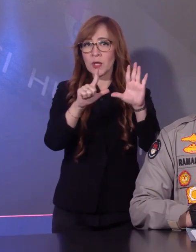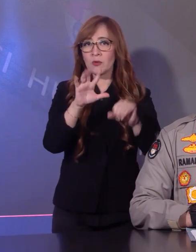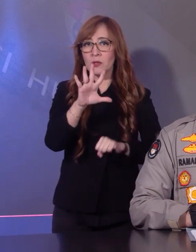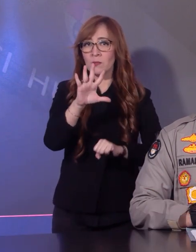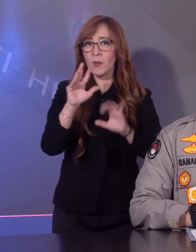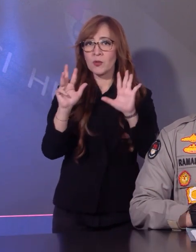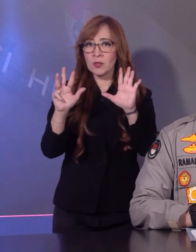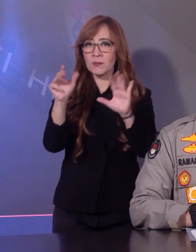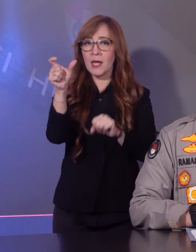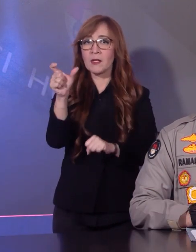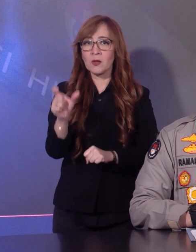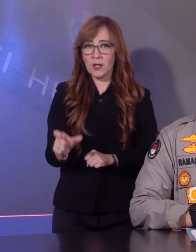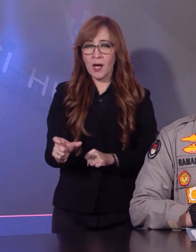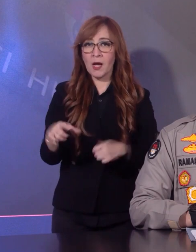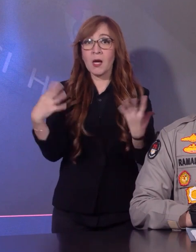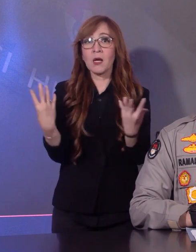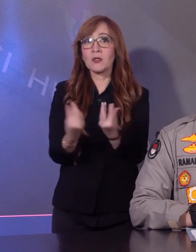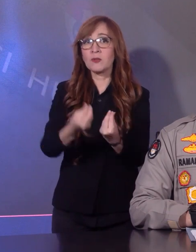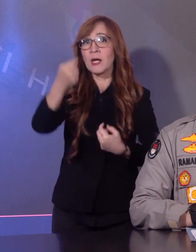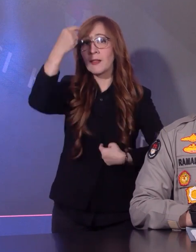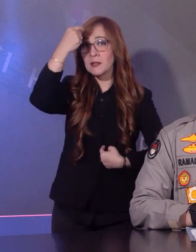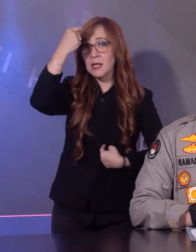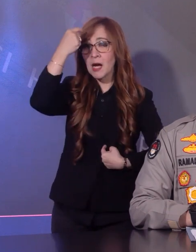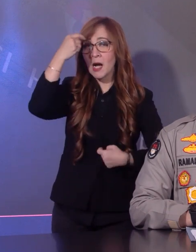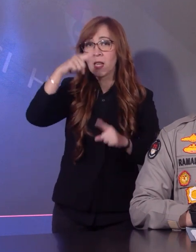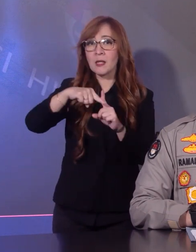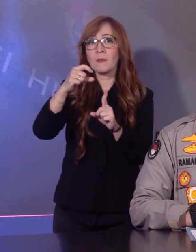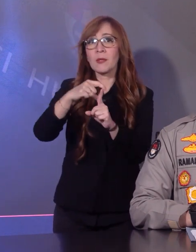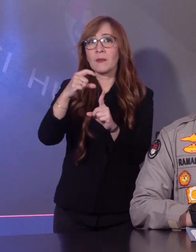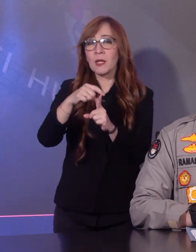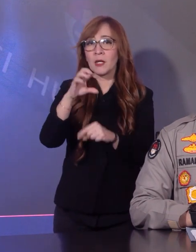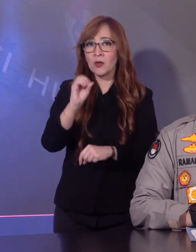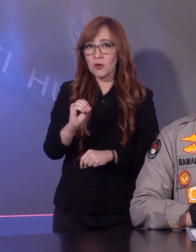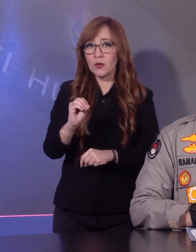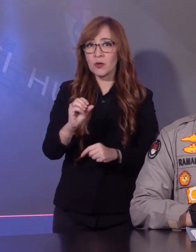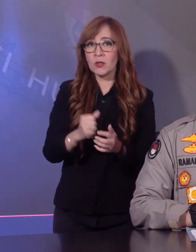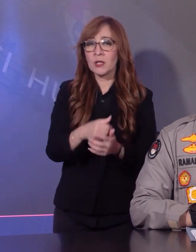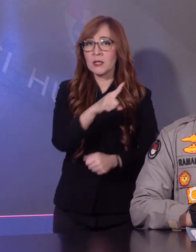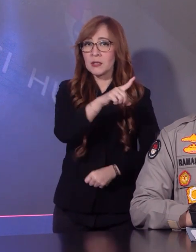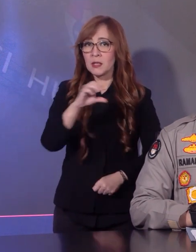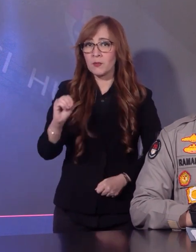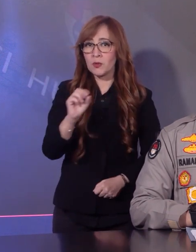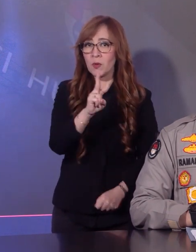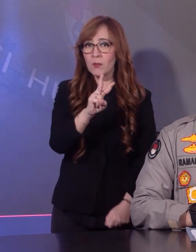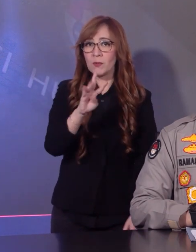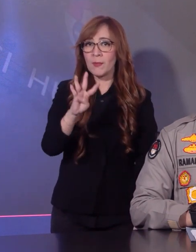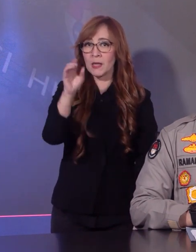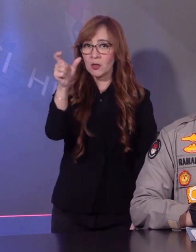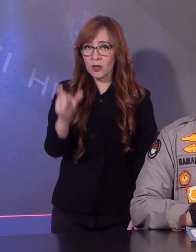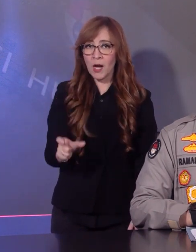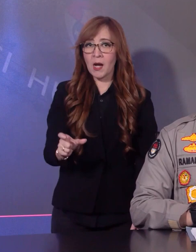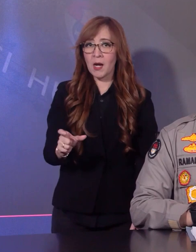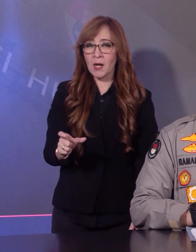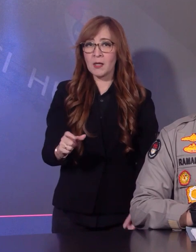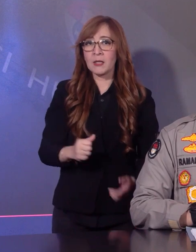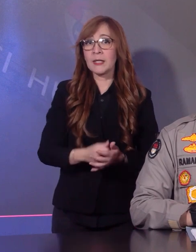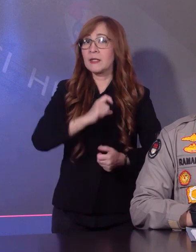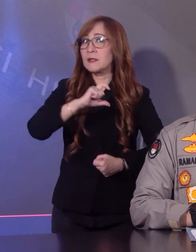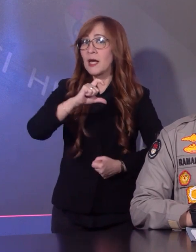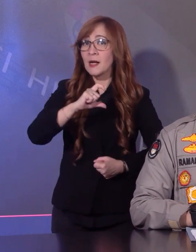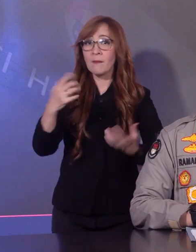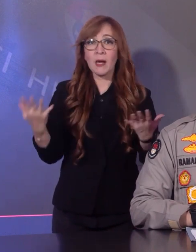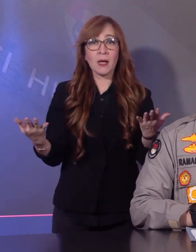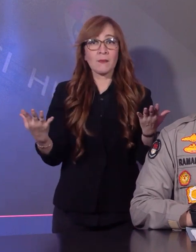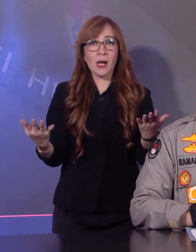2.759 orang jumlah tersangka pada kasus tppo sebanyak 1024 orang modus yang